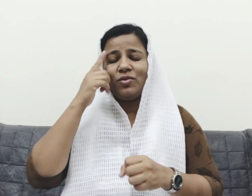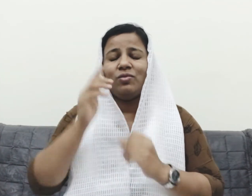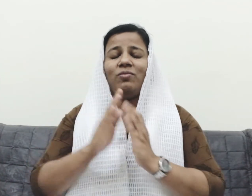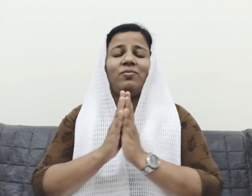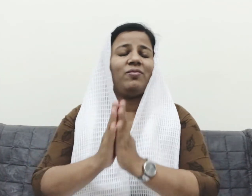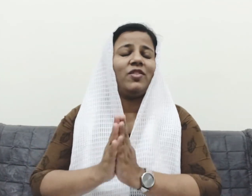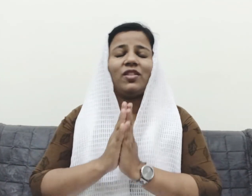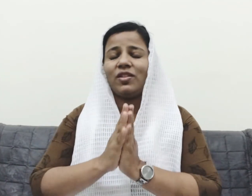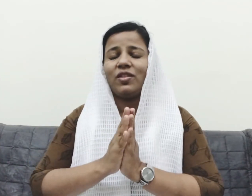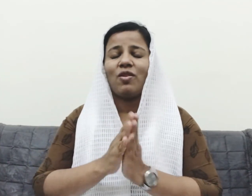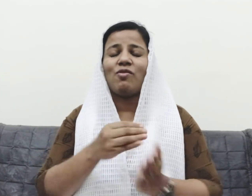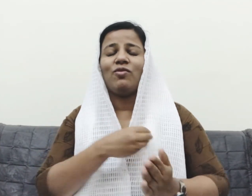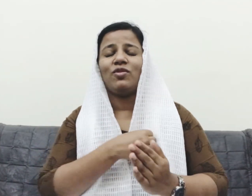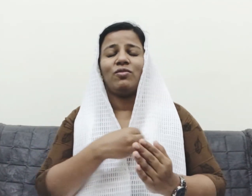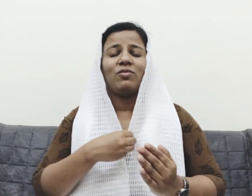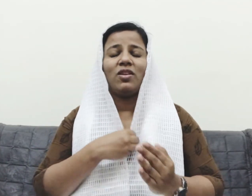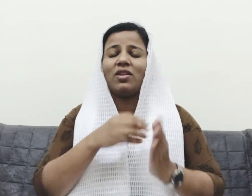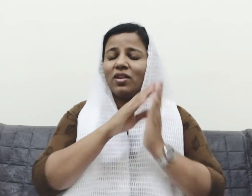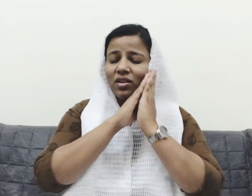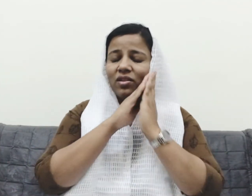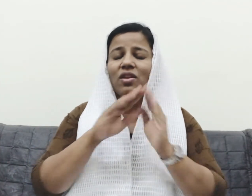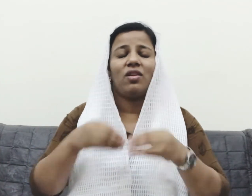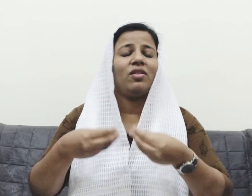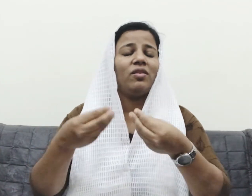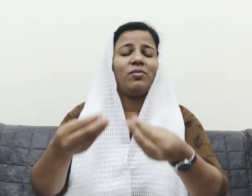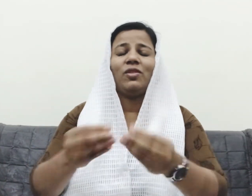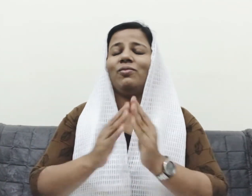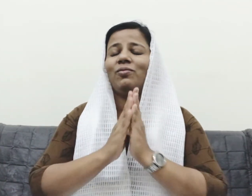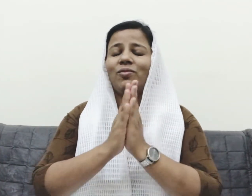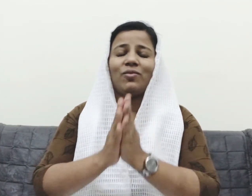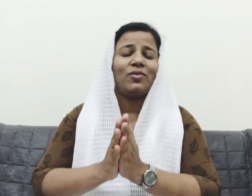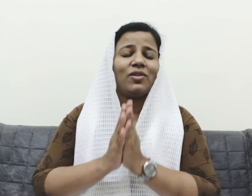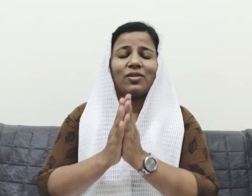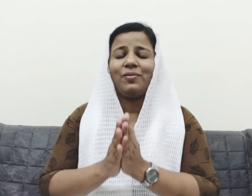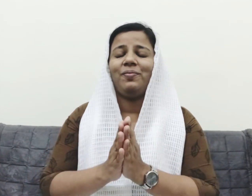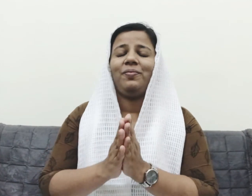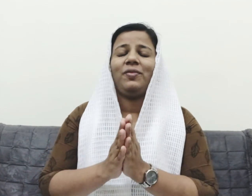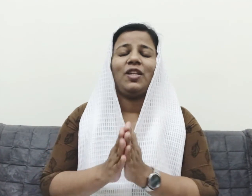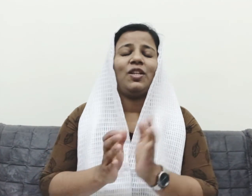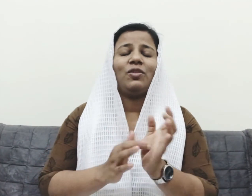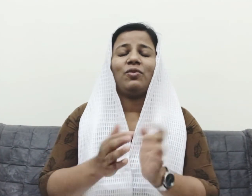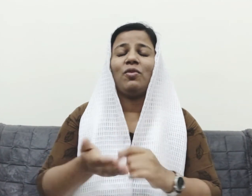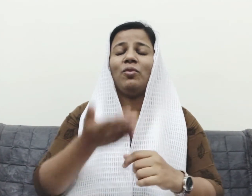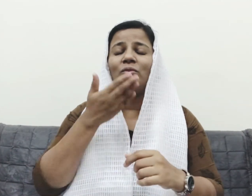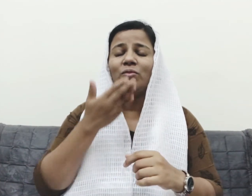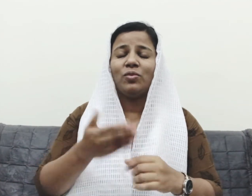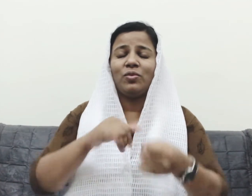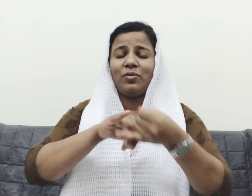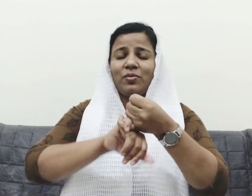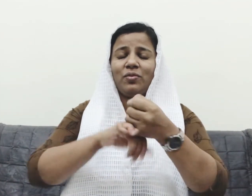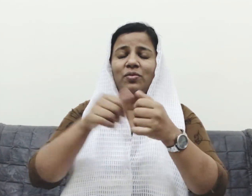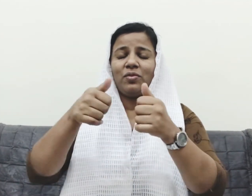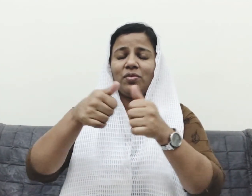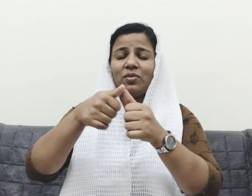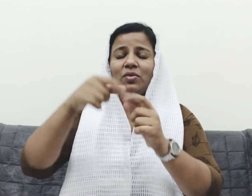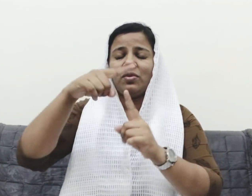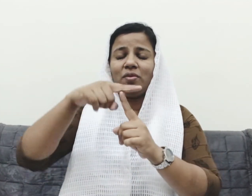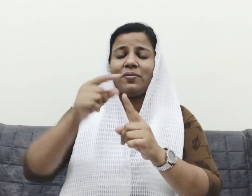കരങ്ങളിൽ തരുന്നു. ഹോസ്പിറ്റലൈസ്ഡ് ആയിരിക്കുന്ന എല്ലാവരെയും കർത്താവിൻ്റെ കരങ്ങളിലേക്ക് ഞങ്ങൾ തന്നു പ്രാർത്ഥിക്കുന്നു. കർത്താവെ, ഓക്സിജൻ സാച്ചുറേഷൻ ലെവൽ കുറഞ്ഞിരിക്കുന്ന എല്ലാവർക്കും വേണ്ടി